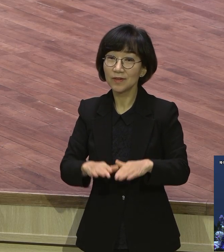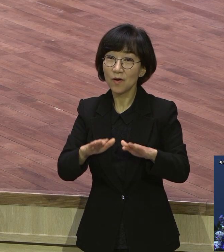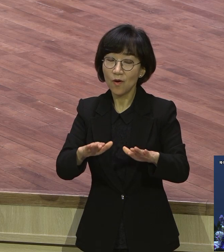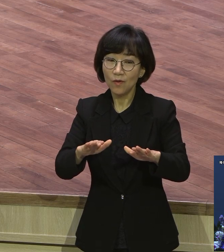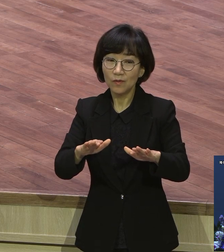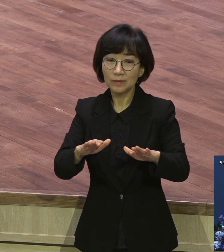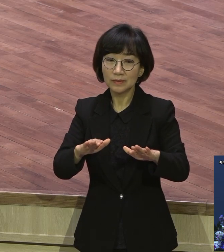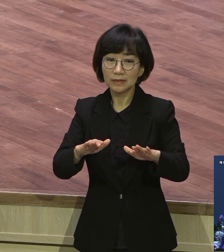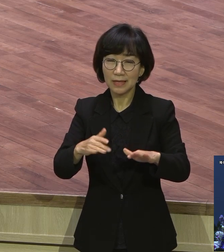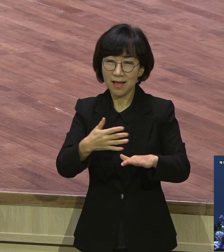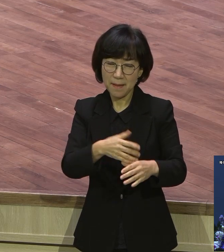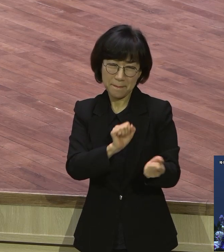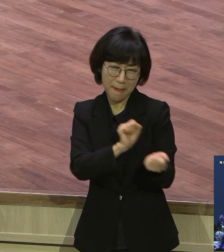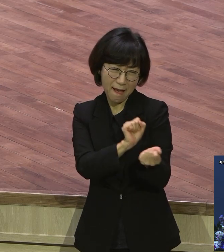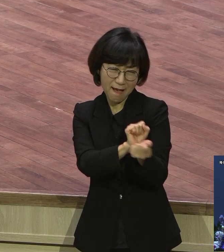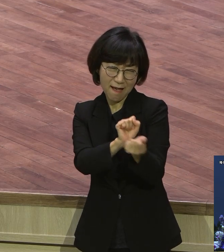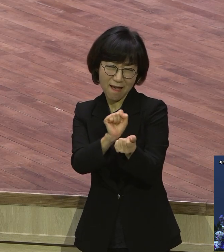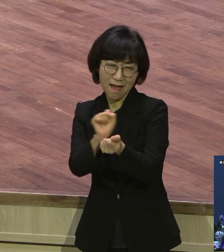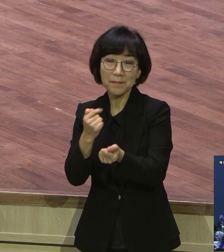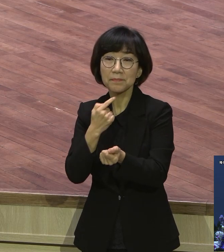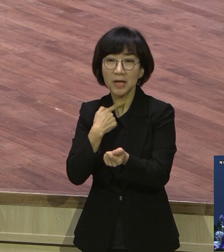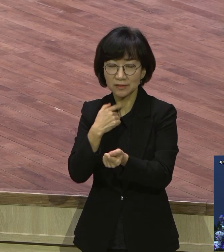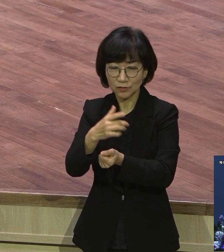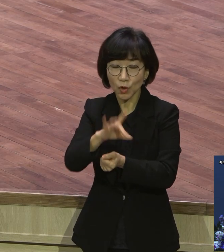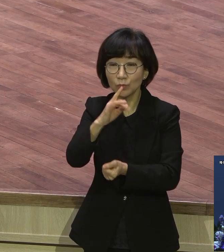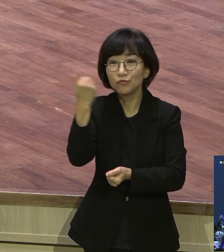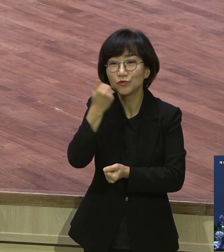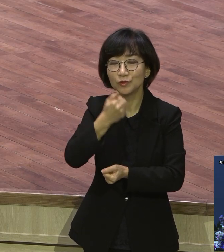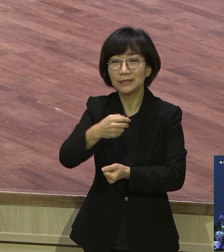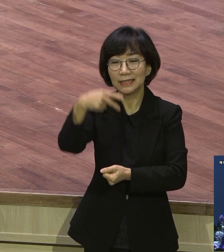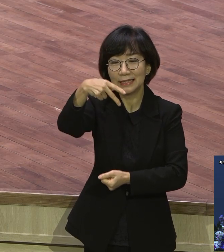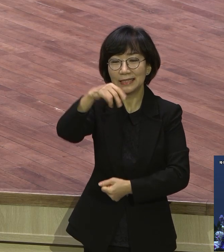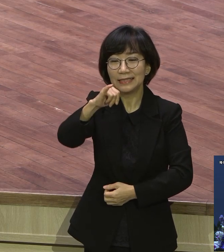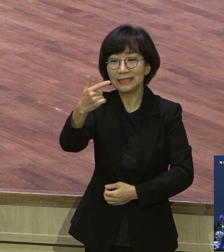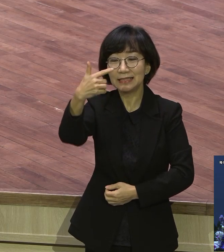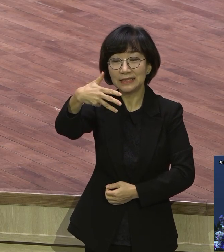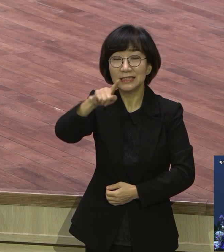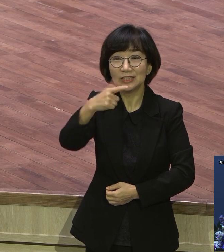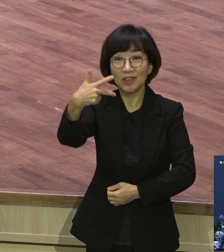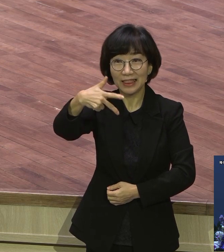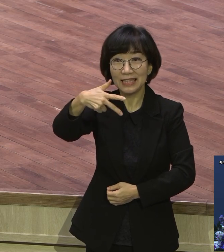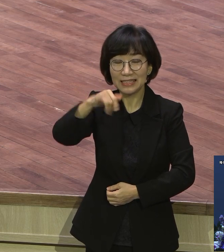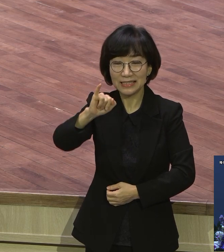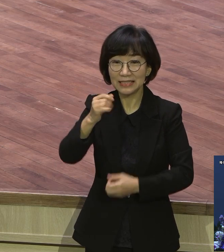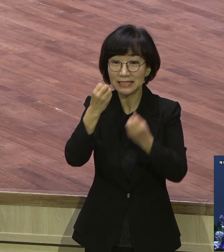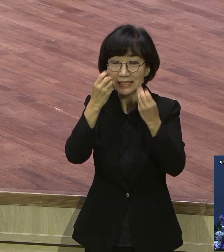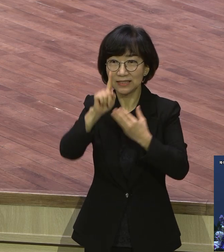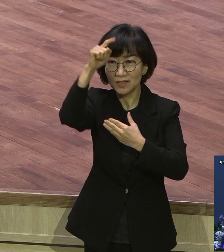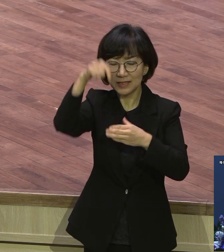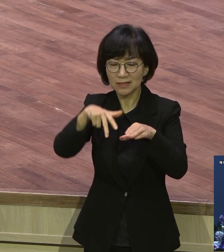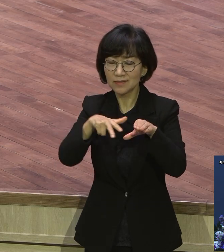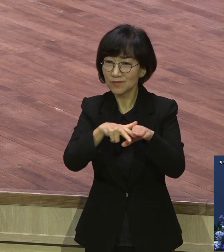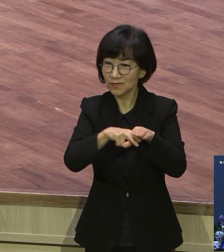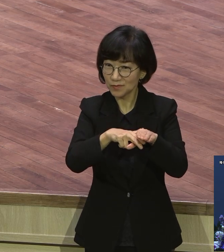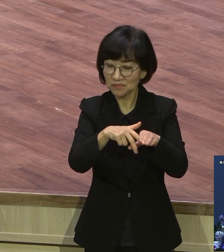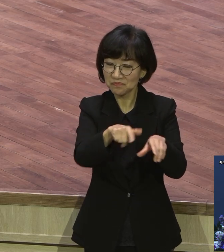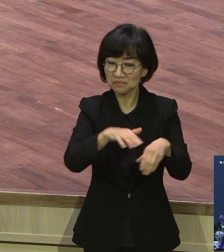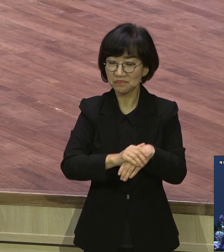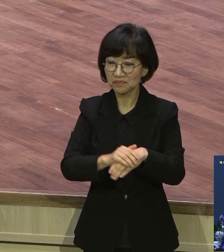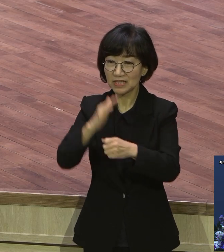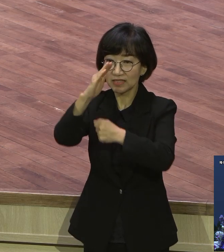이번에 대규모 확진 사태를 일으킨 신천지가 바로 대표적인 단체입니다. 성경의 내용을